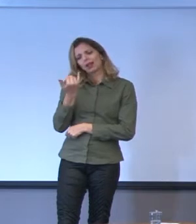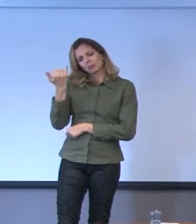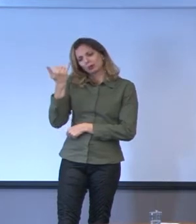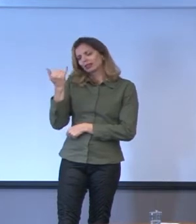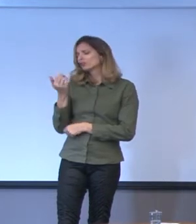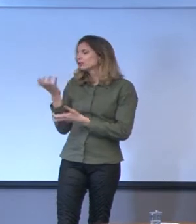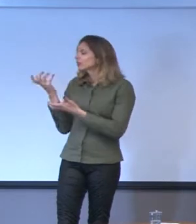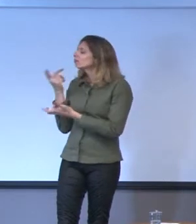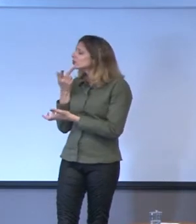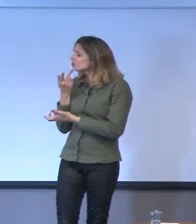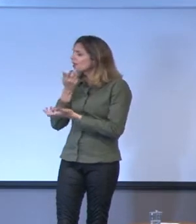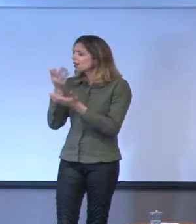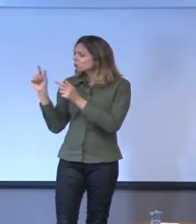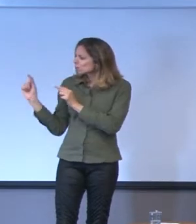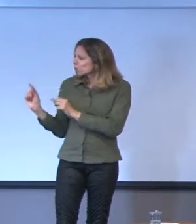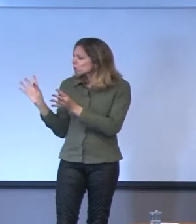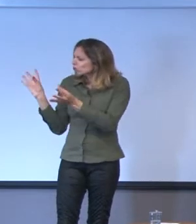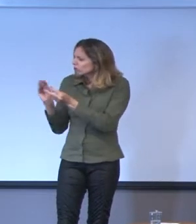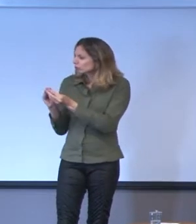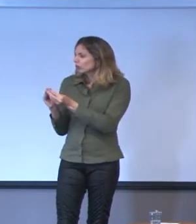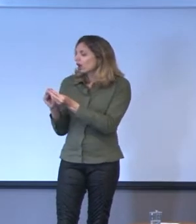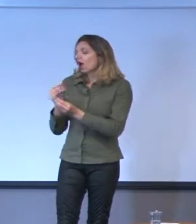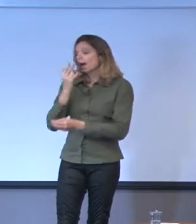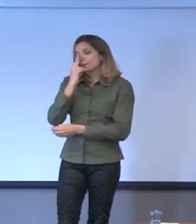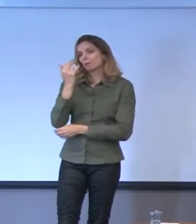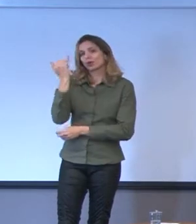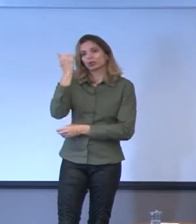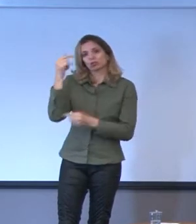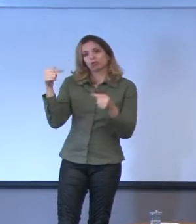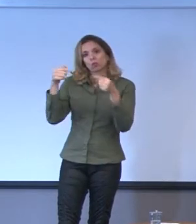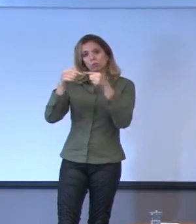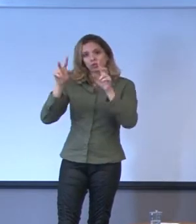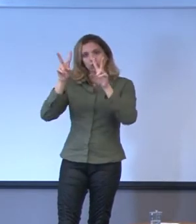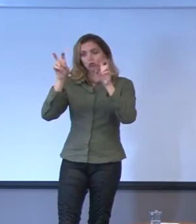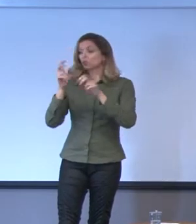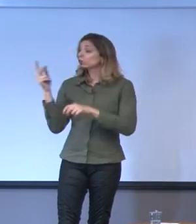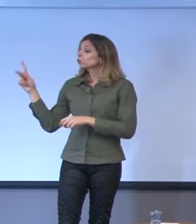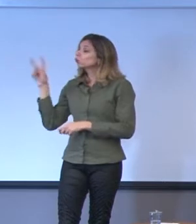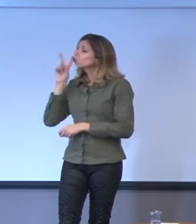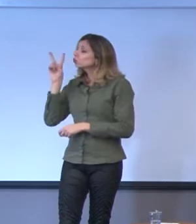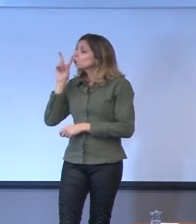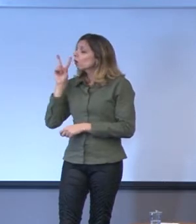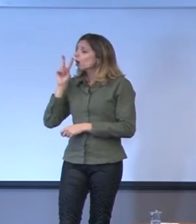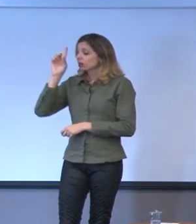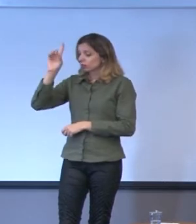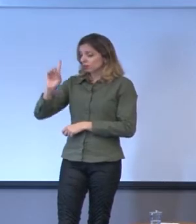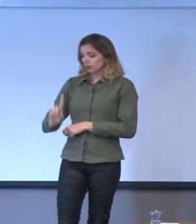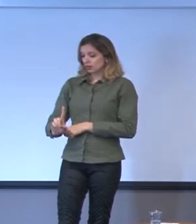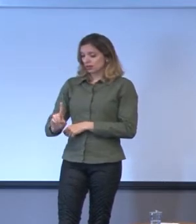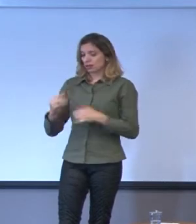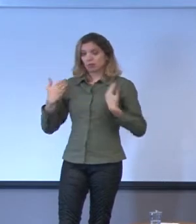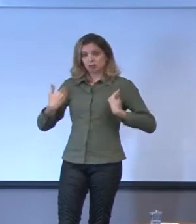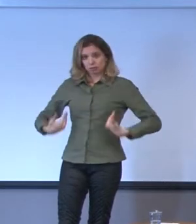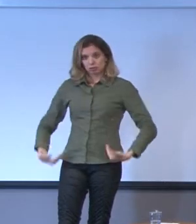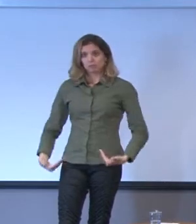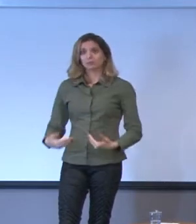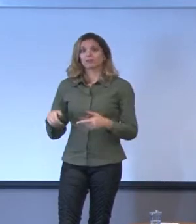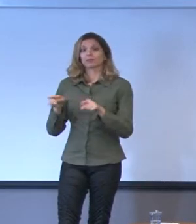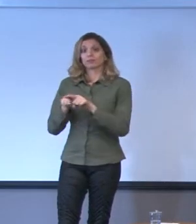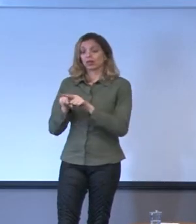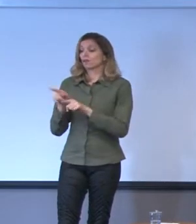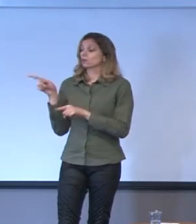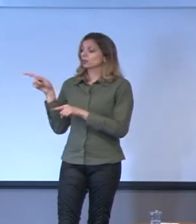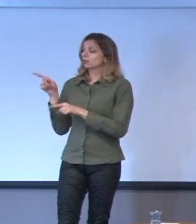Jairo, eu queria que você contasse um pouquinho para a gente, que eu acho que é relevante para o nosso assunto, a sua história com a deficiência física, né, desde quando